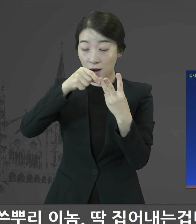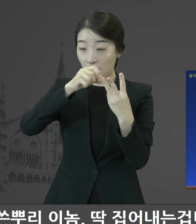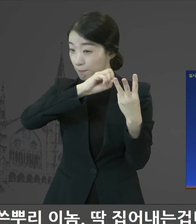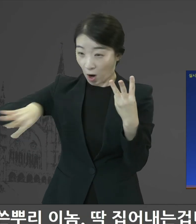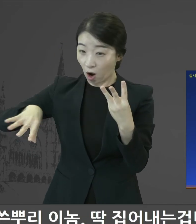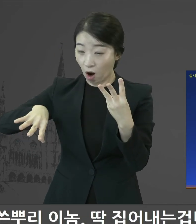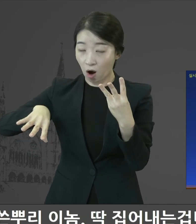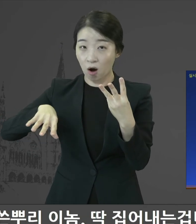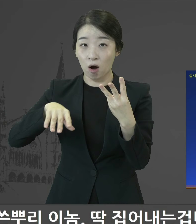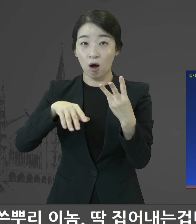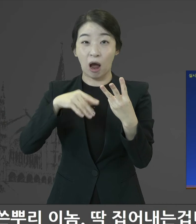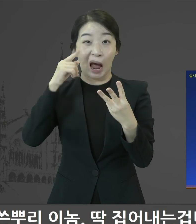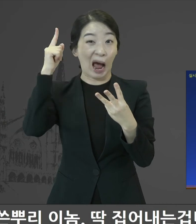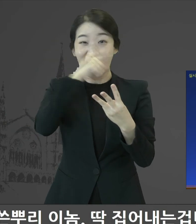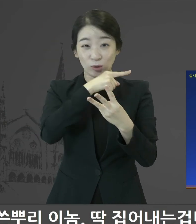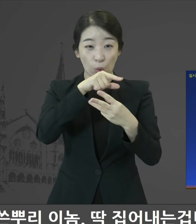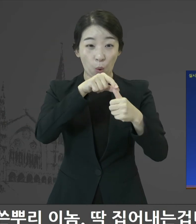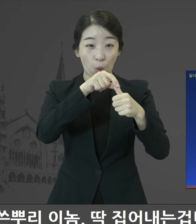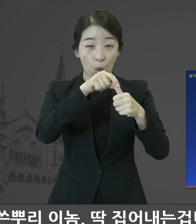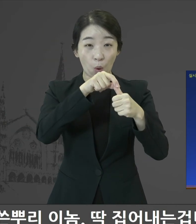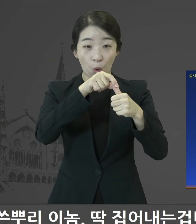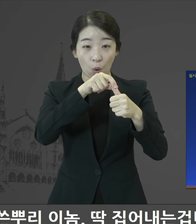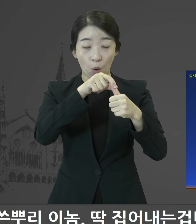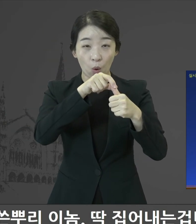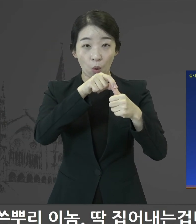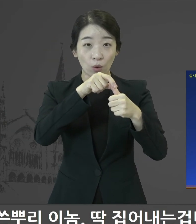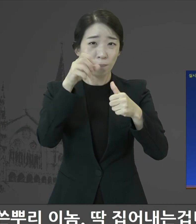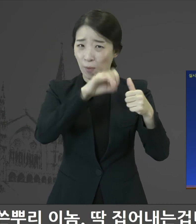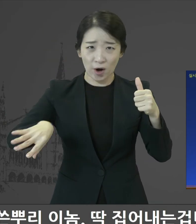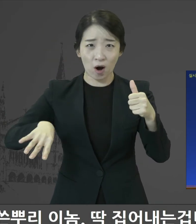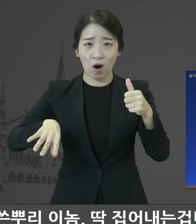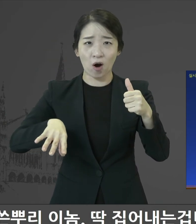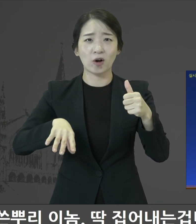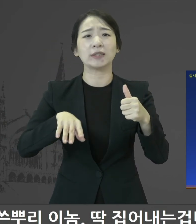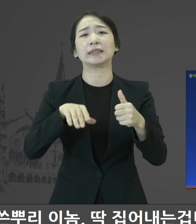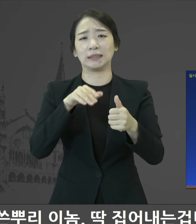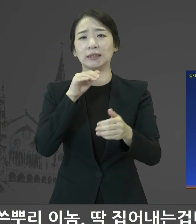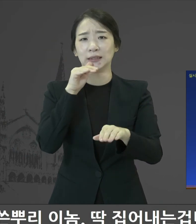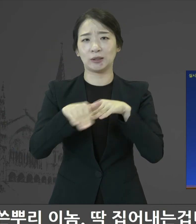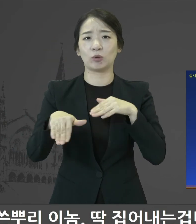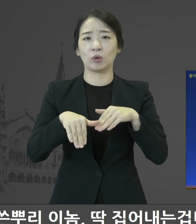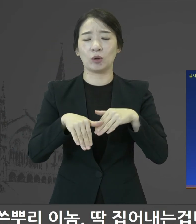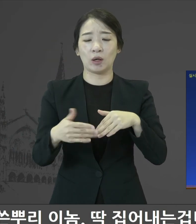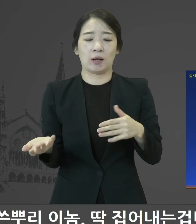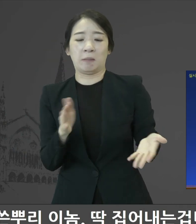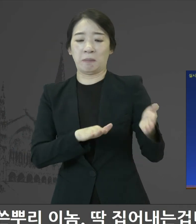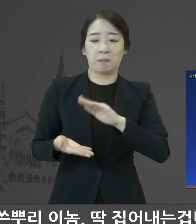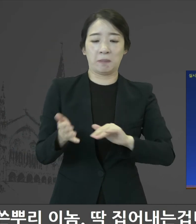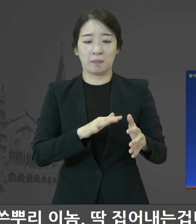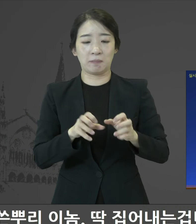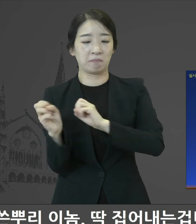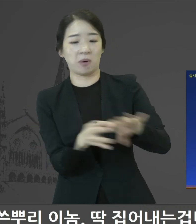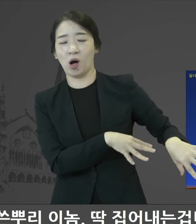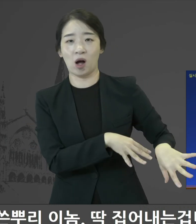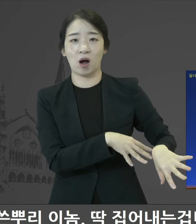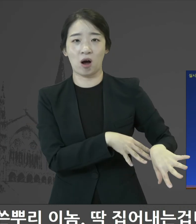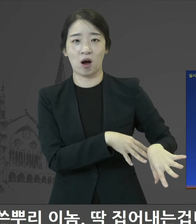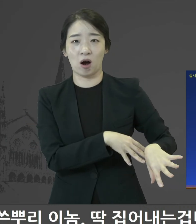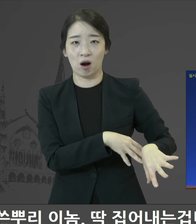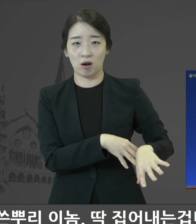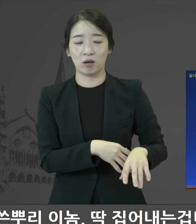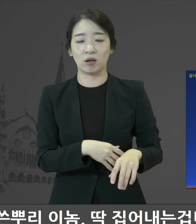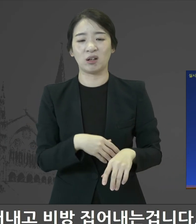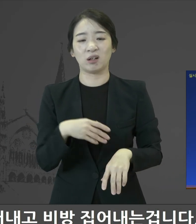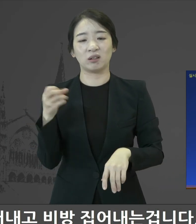이게 집어내서 드러내서 버리는 겁니다. 그러니까 한꺼번에 몰아서 덮어가지고 이렇게 다 둘러 모아가지고